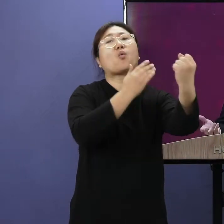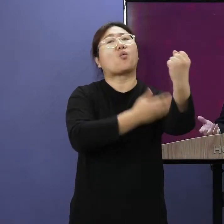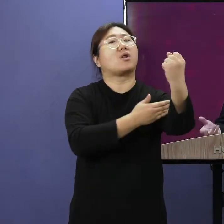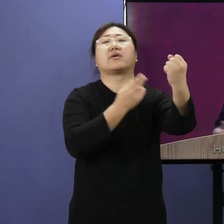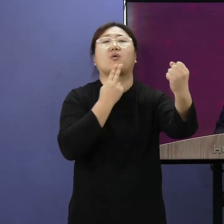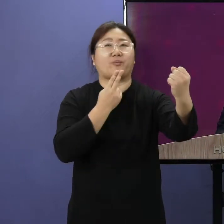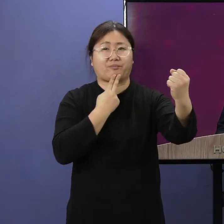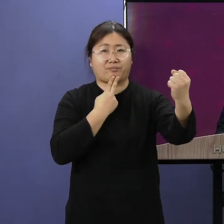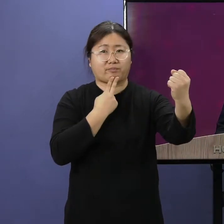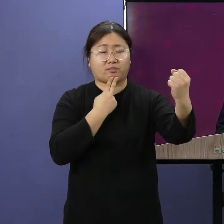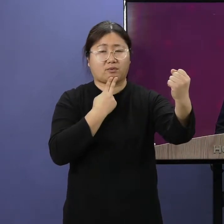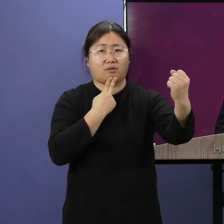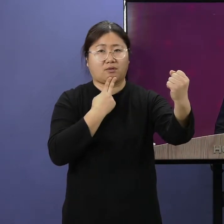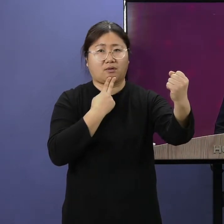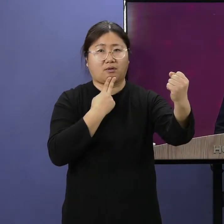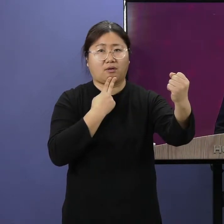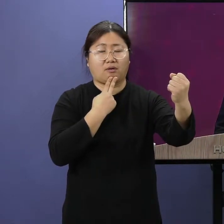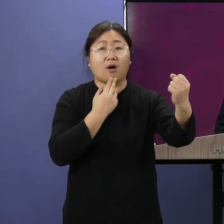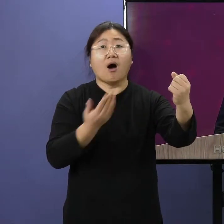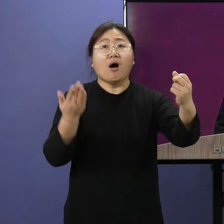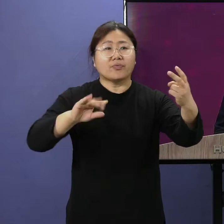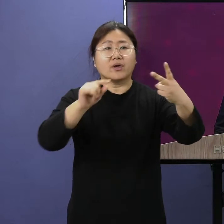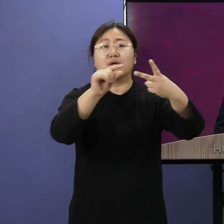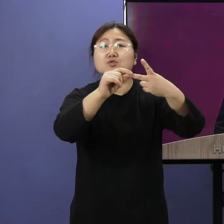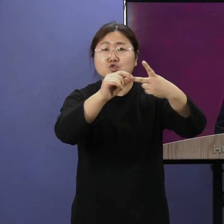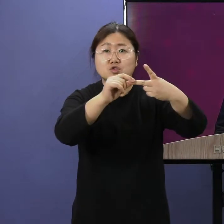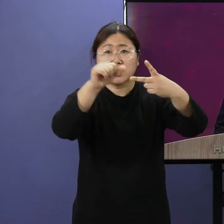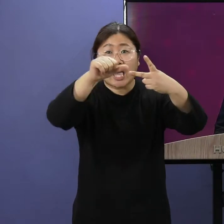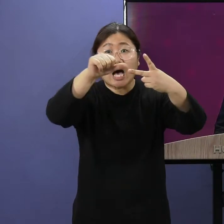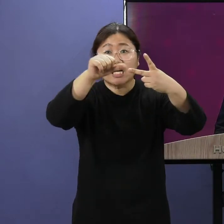달라라고 요구하고 또 마음대로 씁니다.